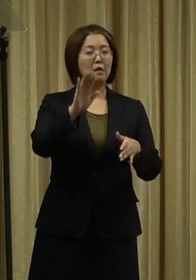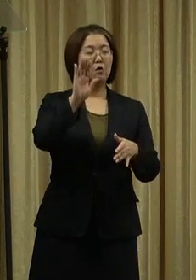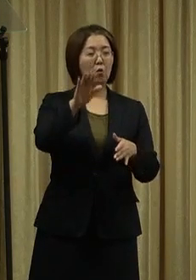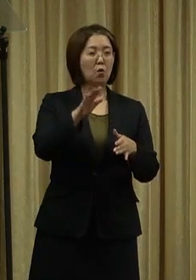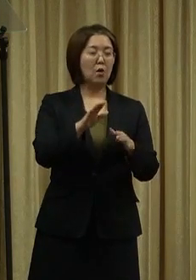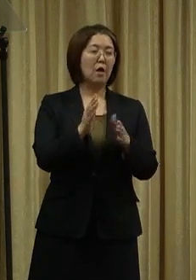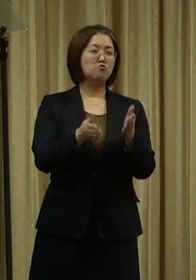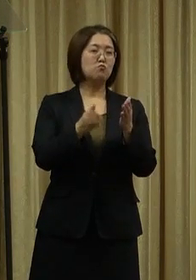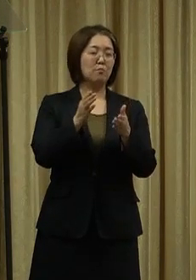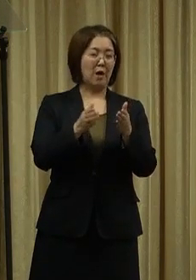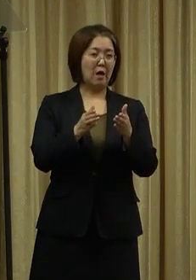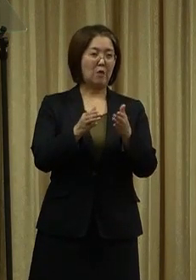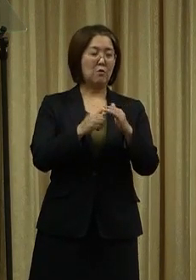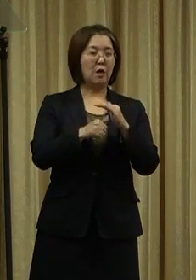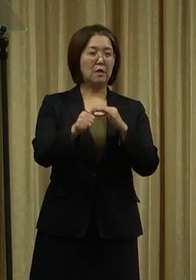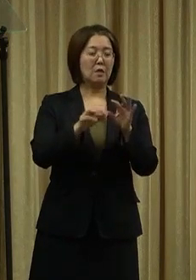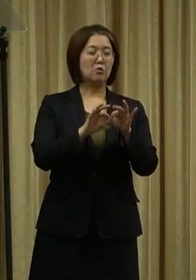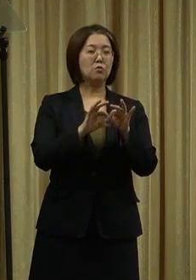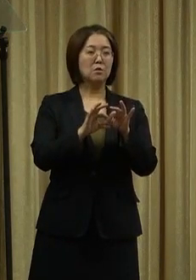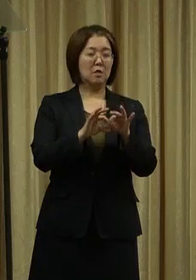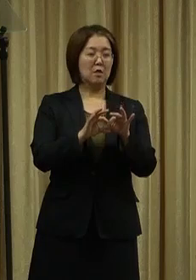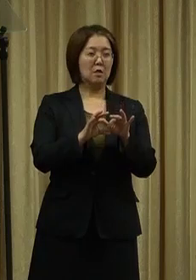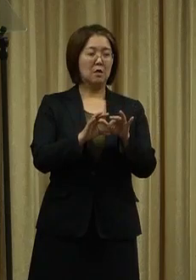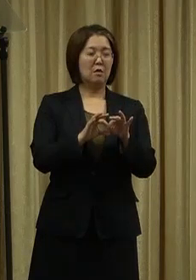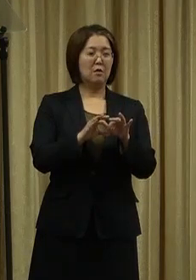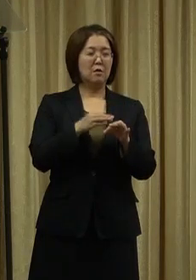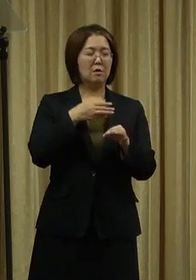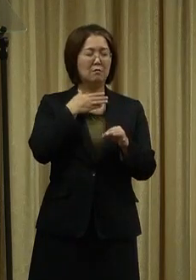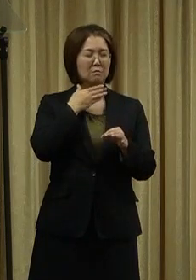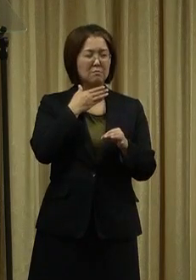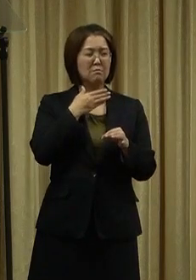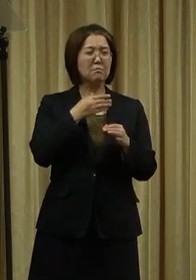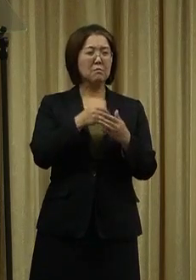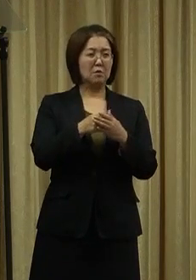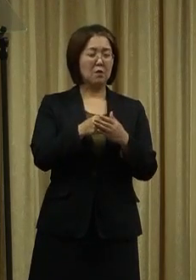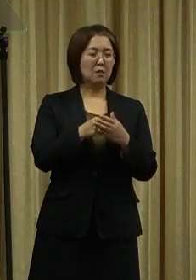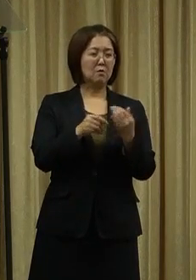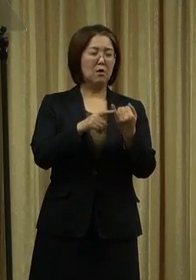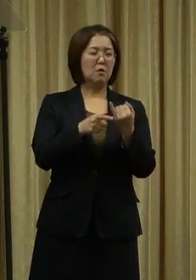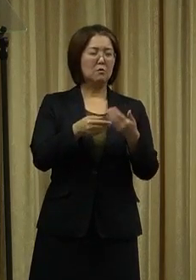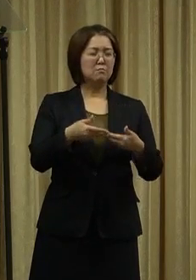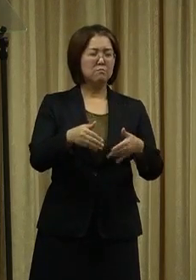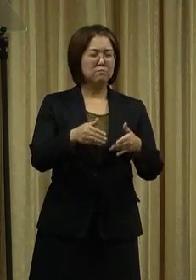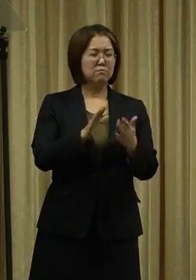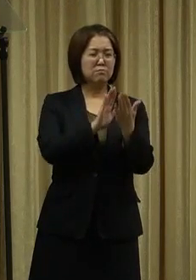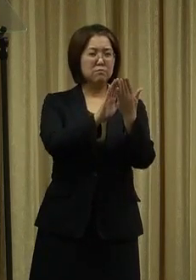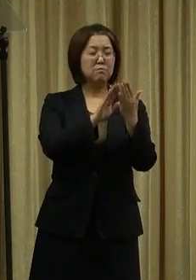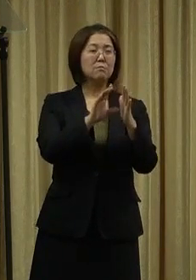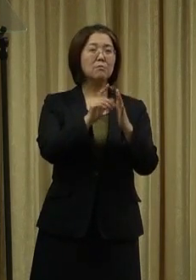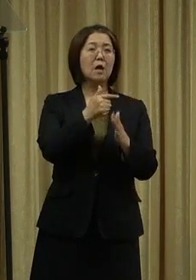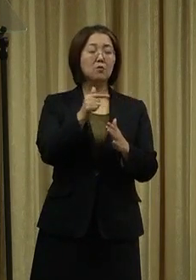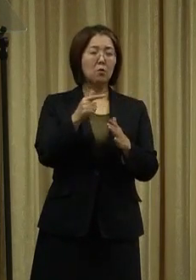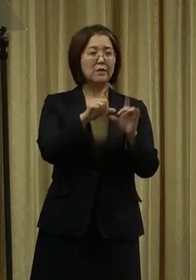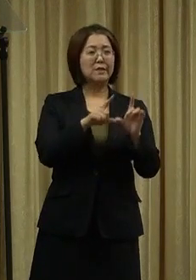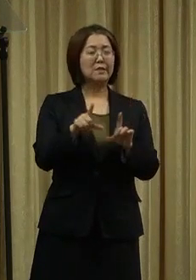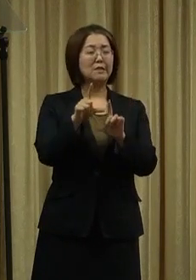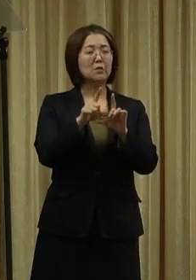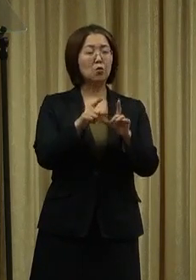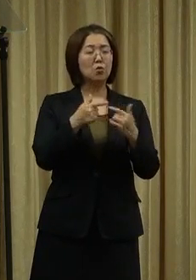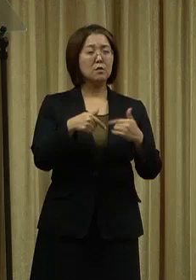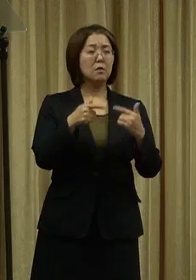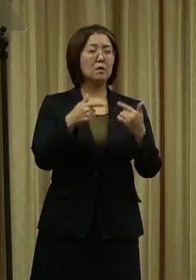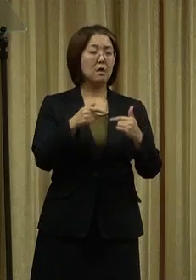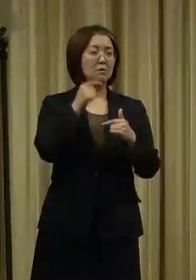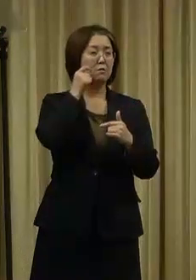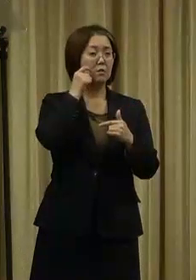について利用者の声を踏まえて、つわりや切迫早産などで日常生活が困難な場合など産前